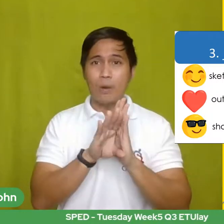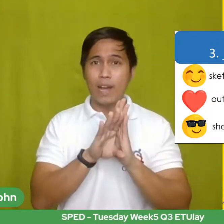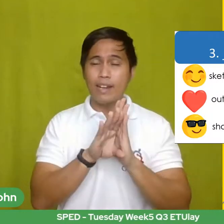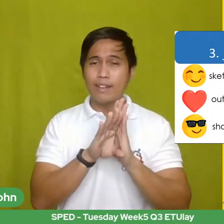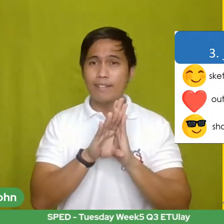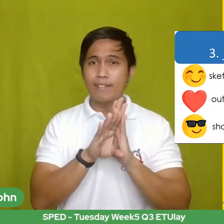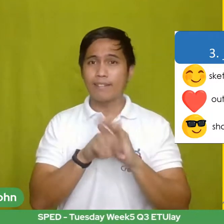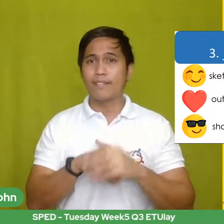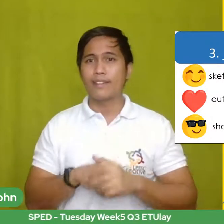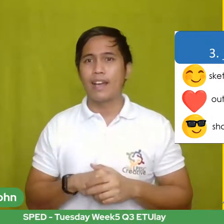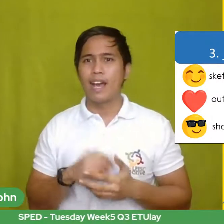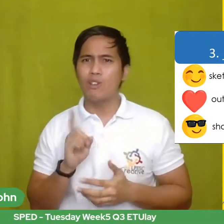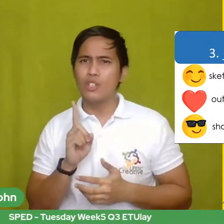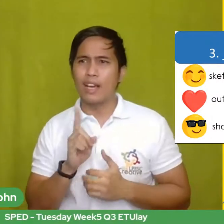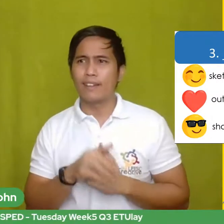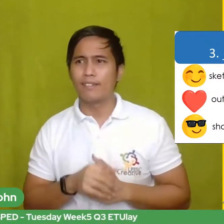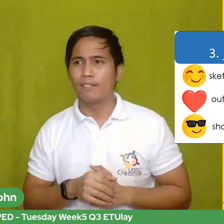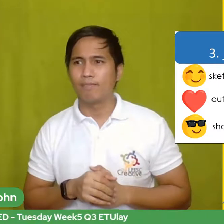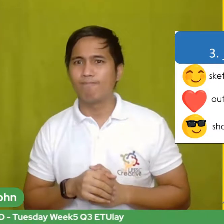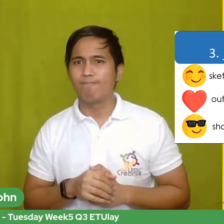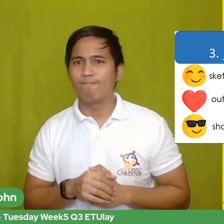larawan? Ano siya?